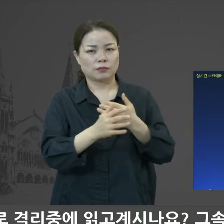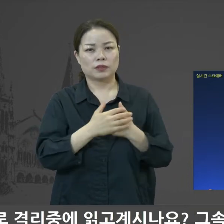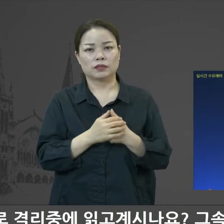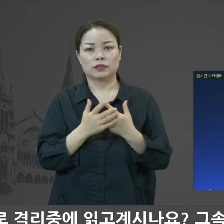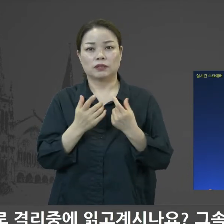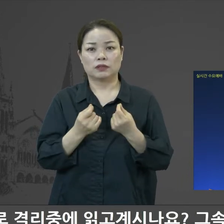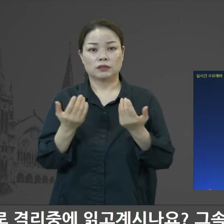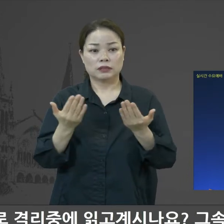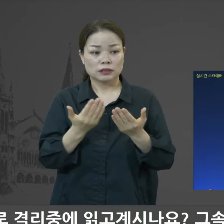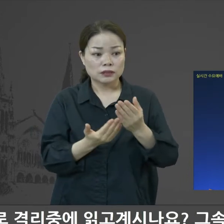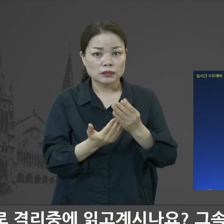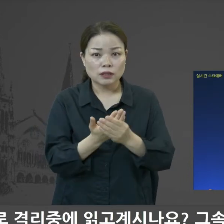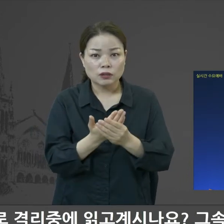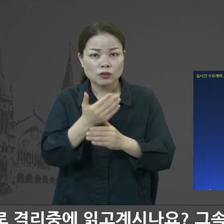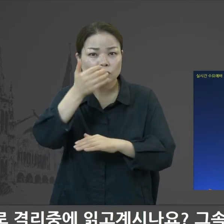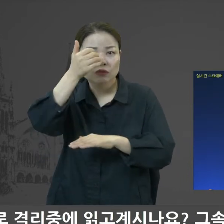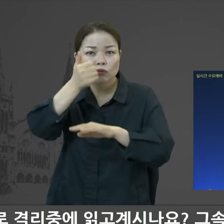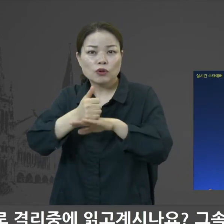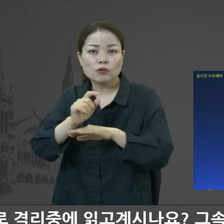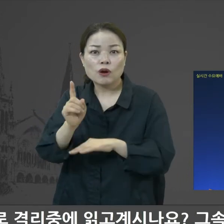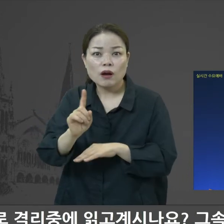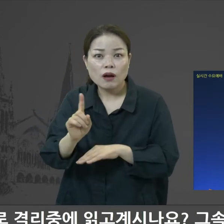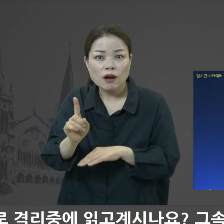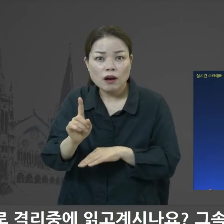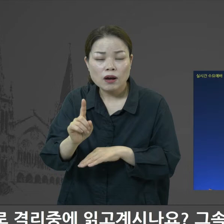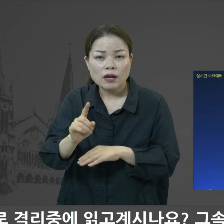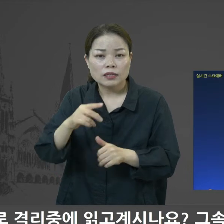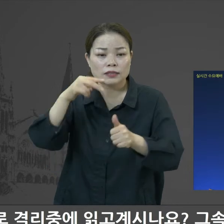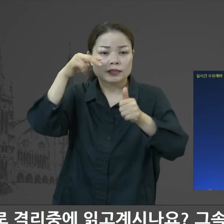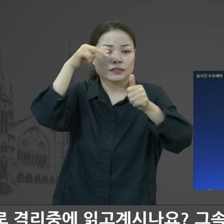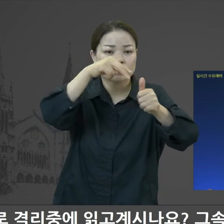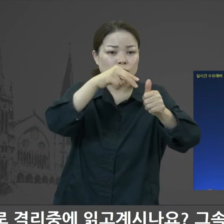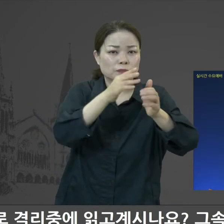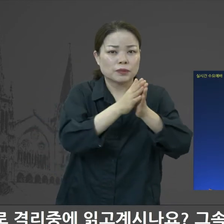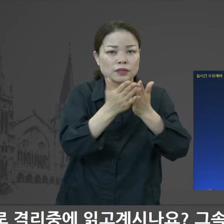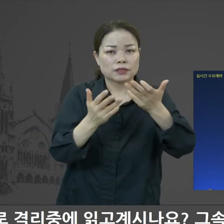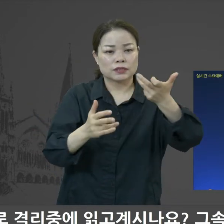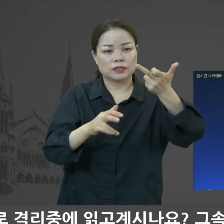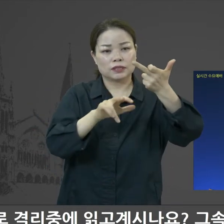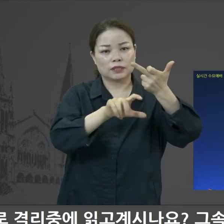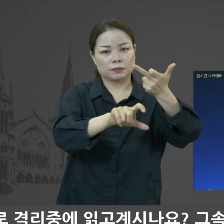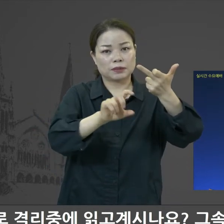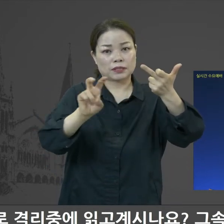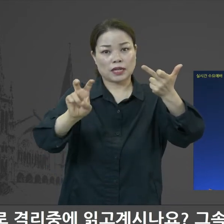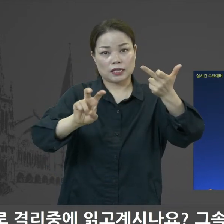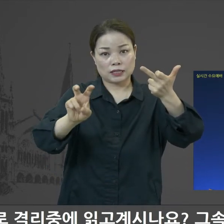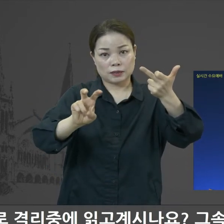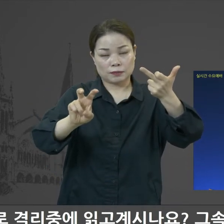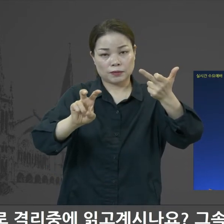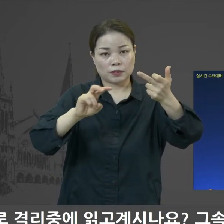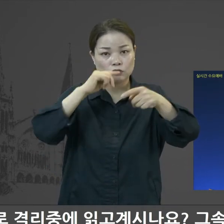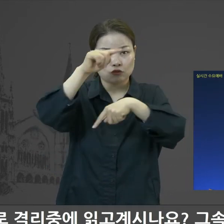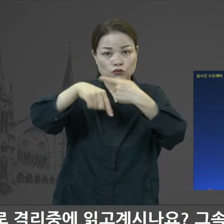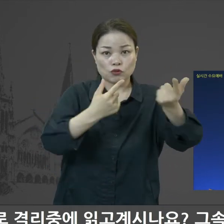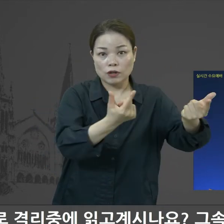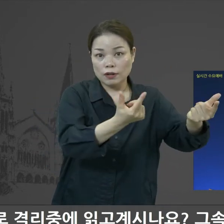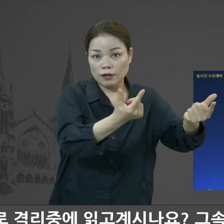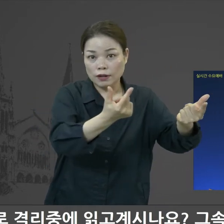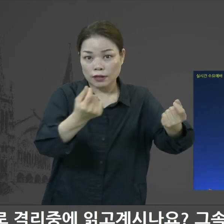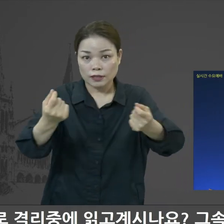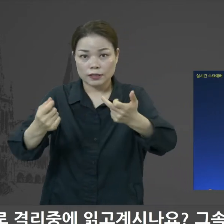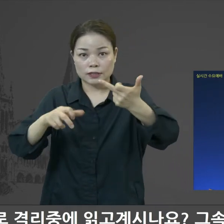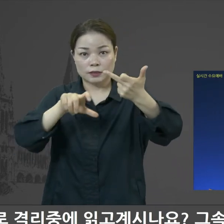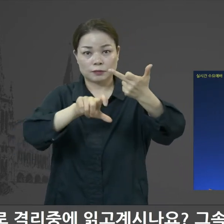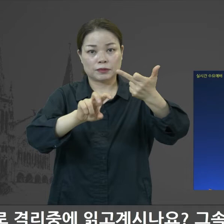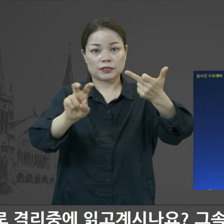이런 일들이 일어나면 어떤 결과가 일어나는지 신명기 우리가 읽은 17장 20절의 말씀에 나타납니다. 우리 함께 17장